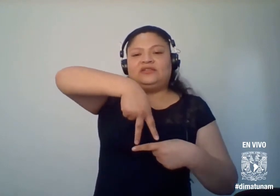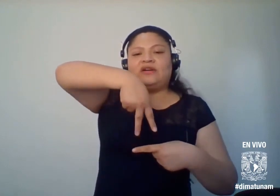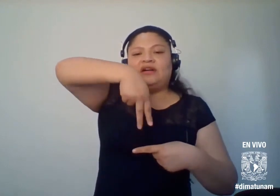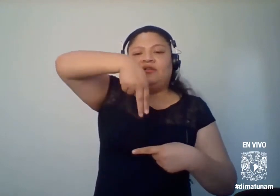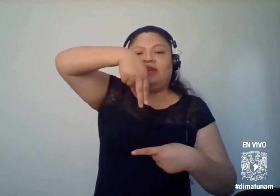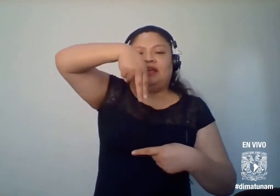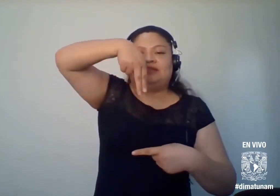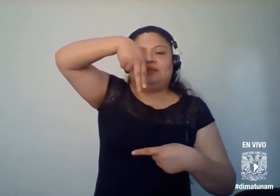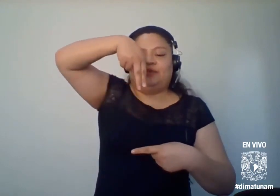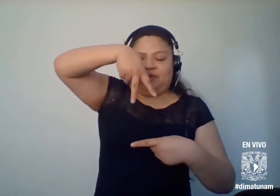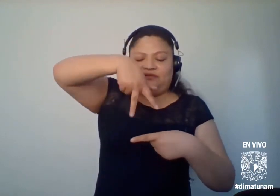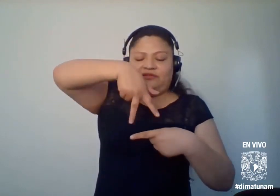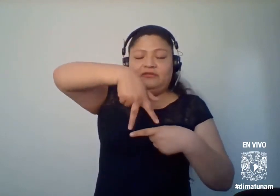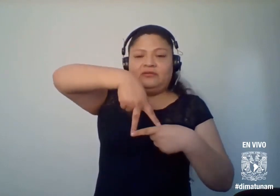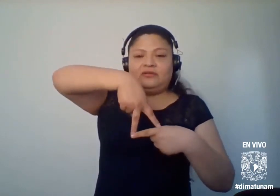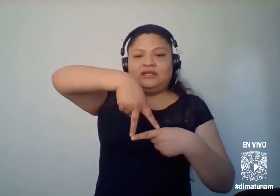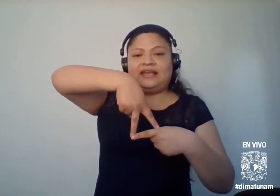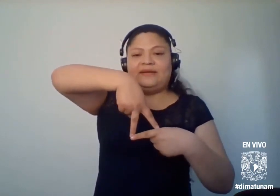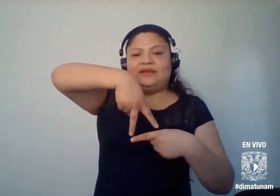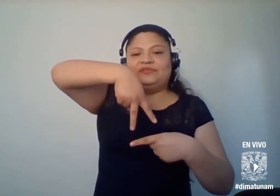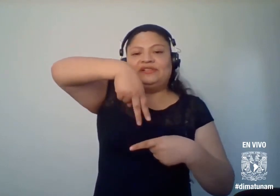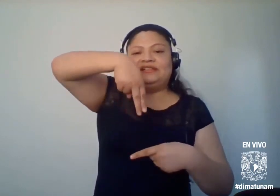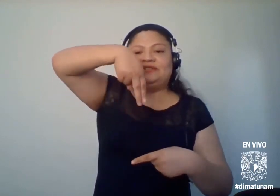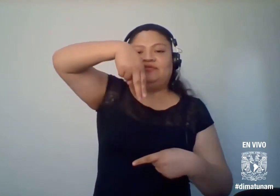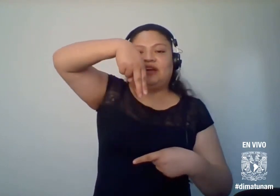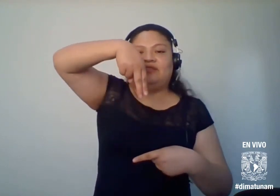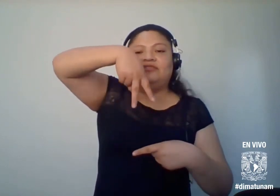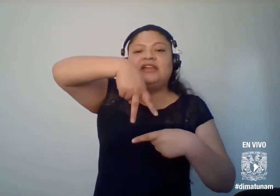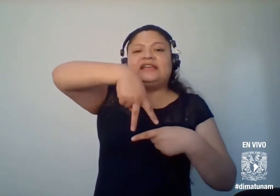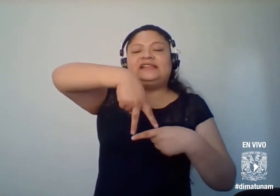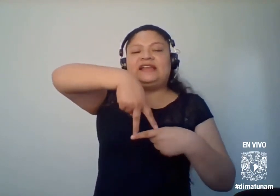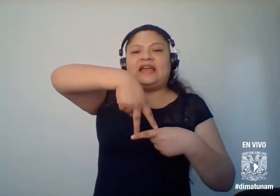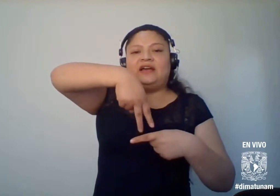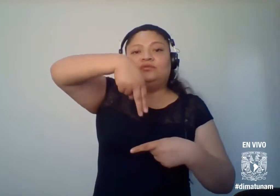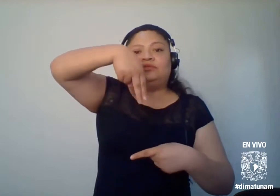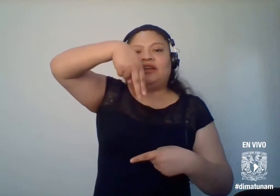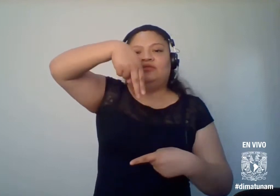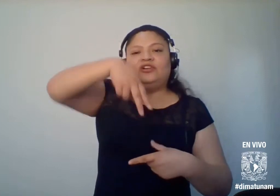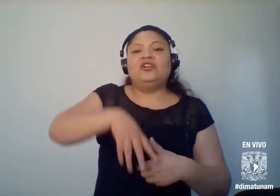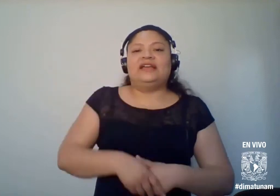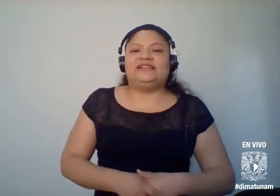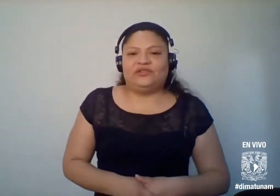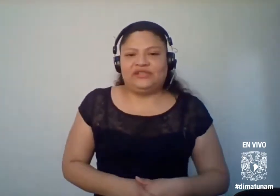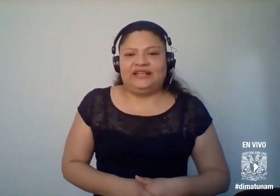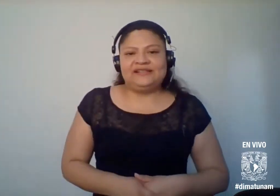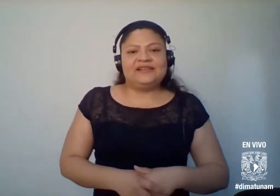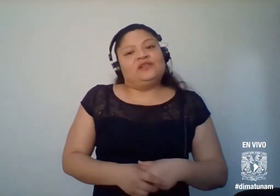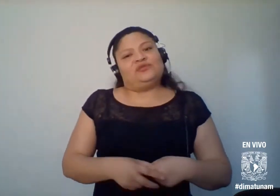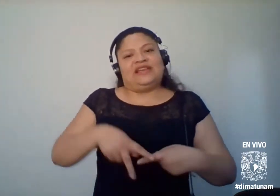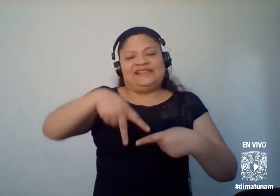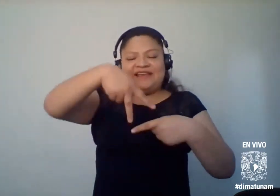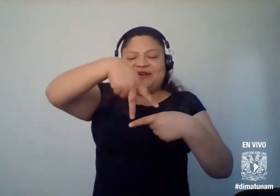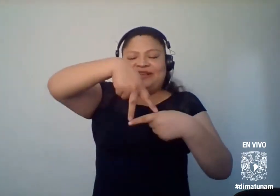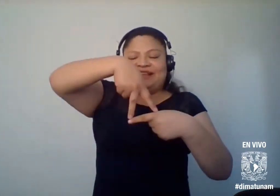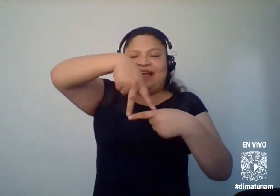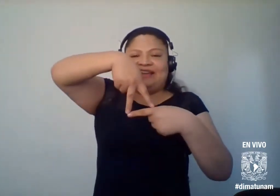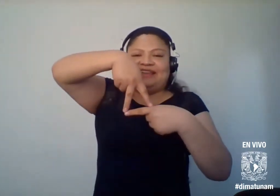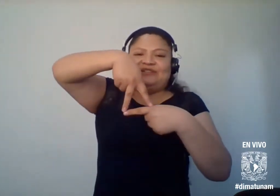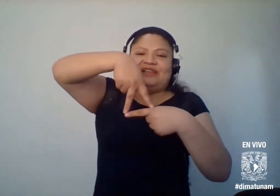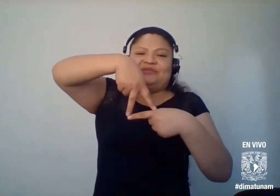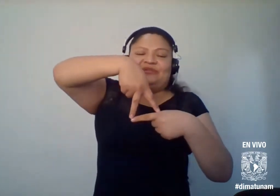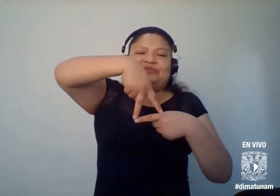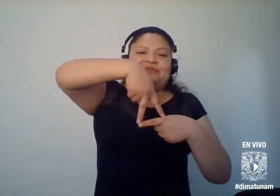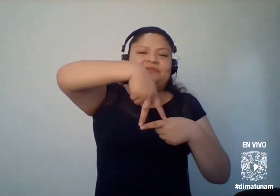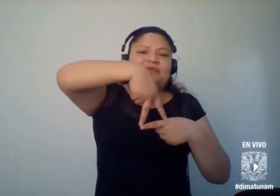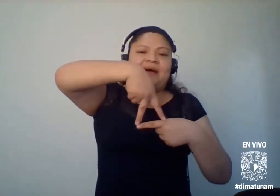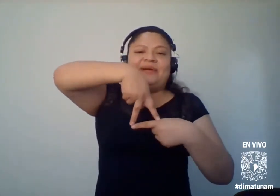igual, si yo hago este movimiento, le cambiamos el significado y sería un triángulo isósceles. Ustedes se dan cuenta, aquí